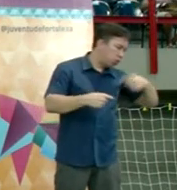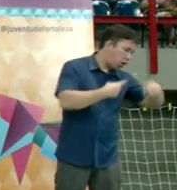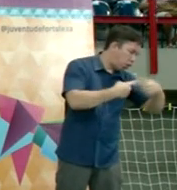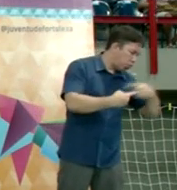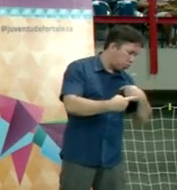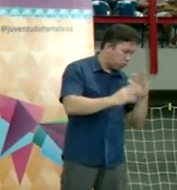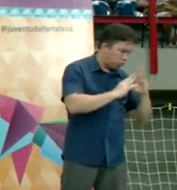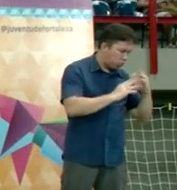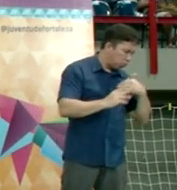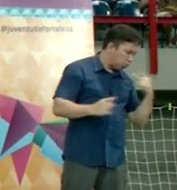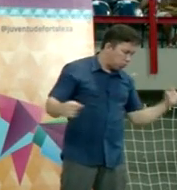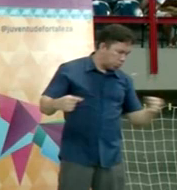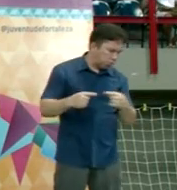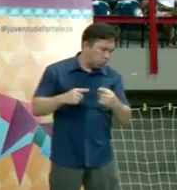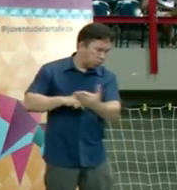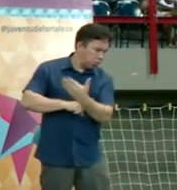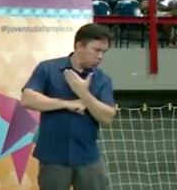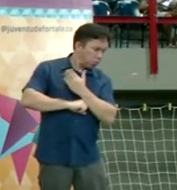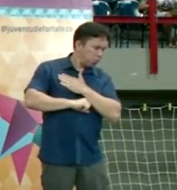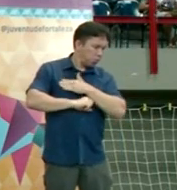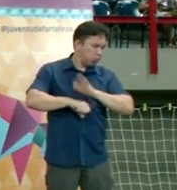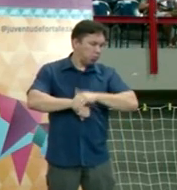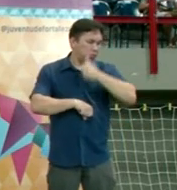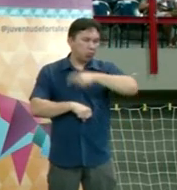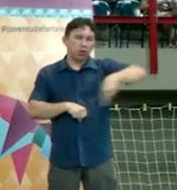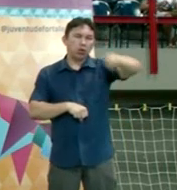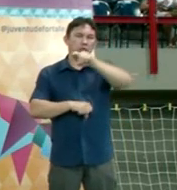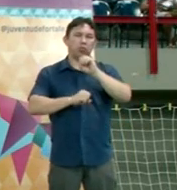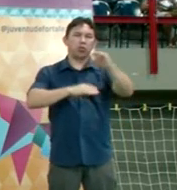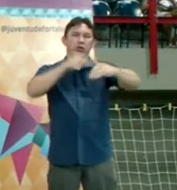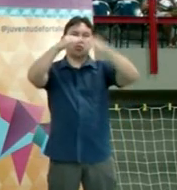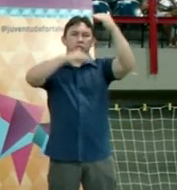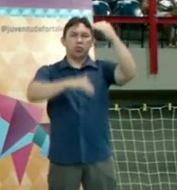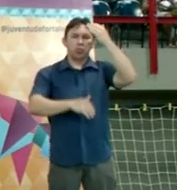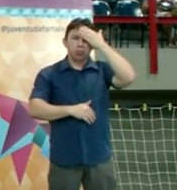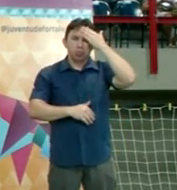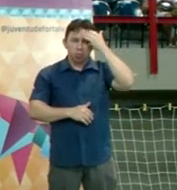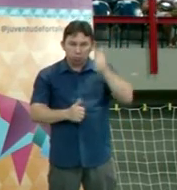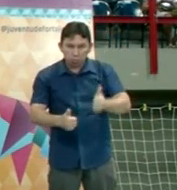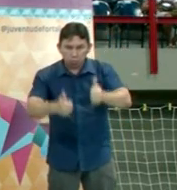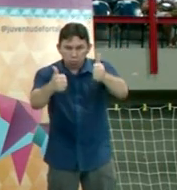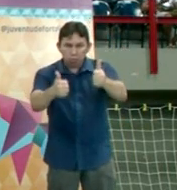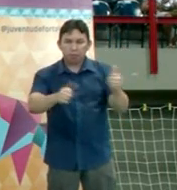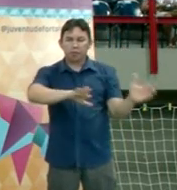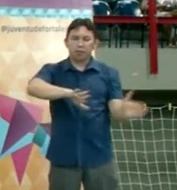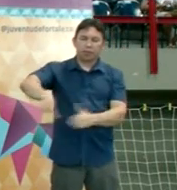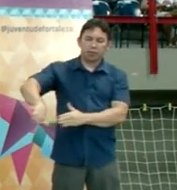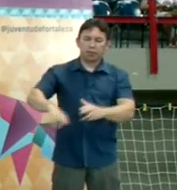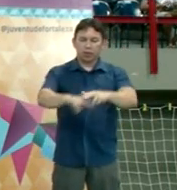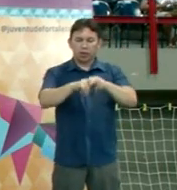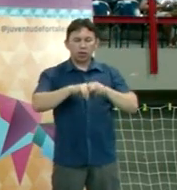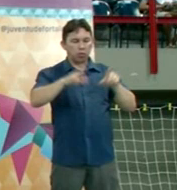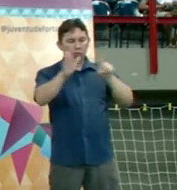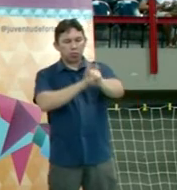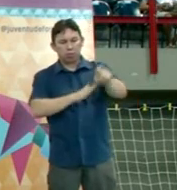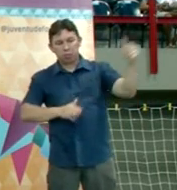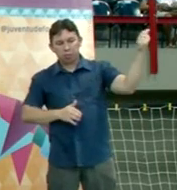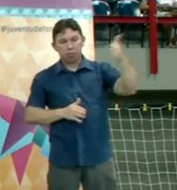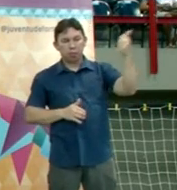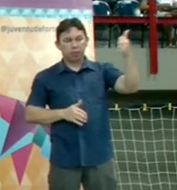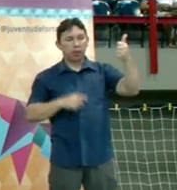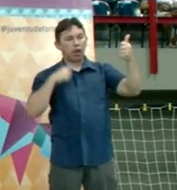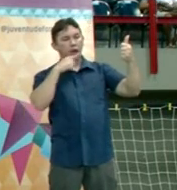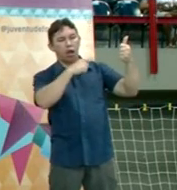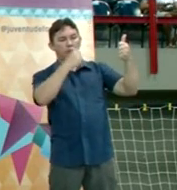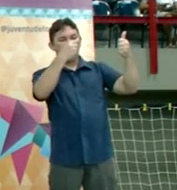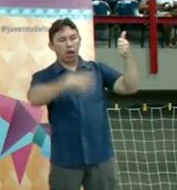material, então eu vou apostar que isso vai ser a melhor maneira possível de trabalhar, tá bom? Daí, a primeira questão,